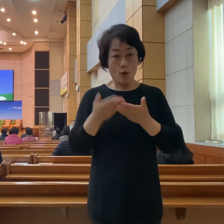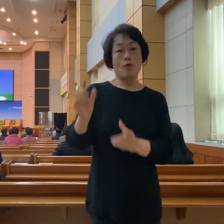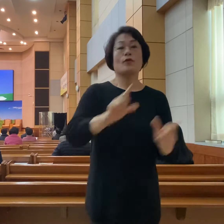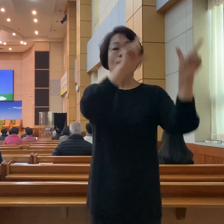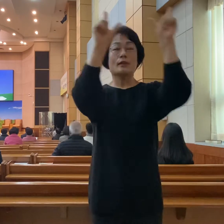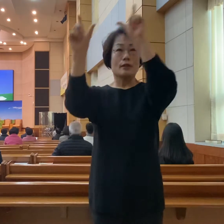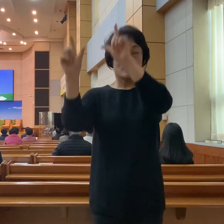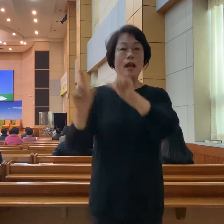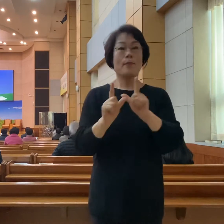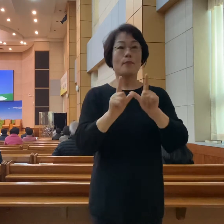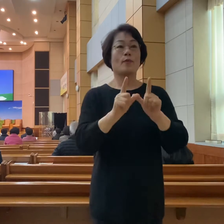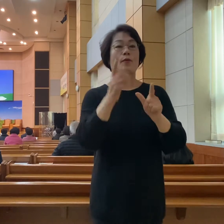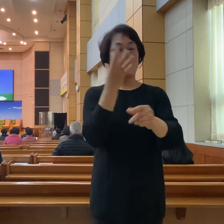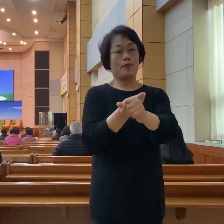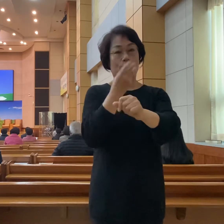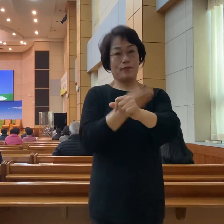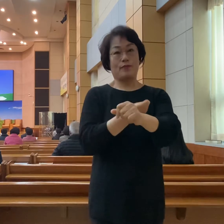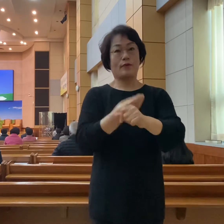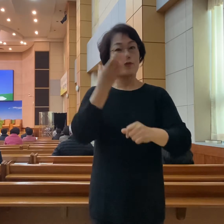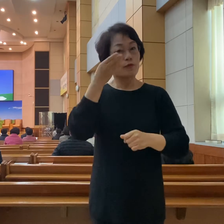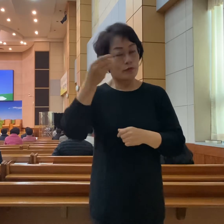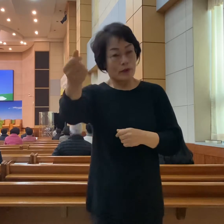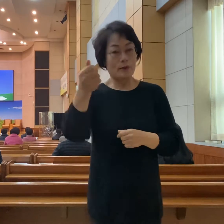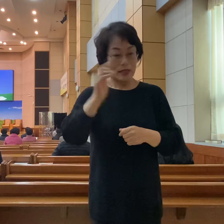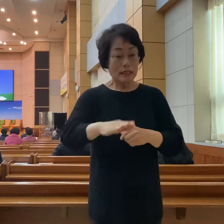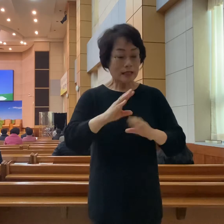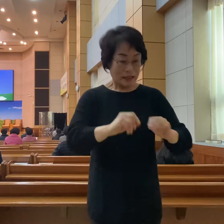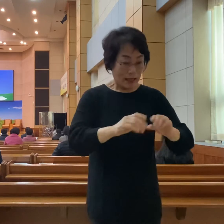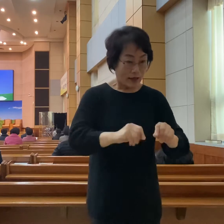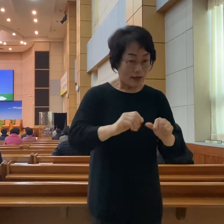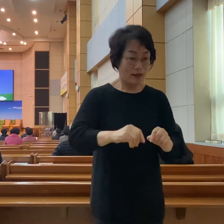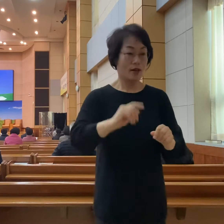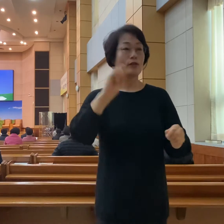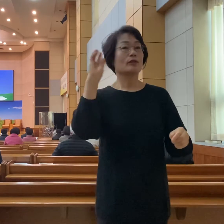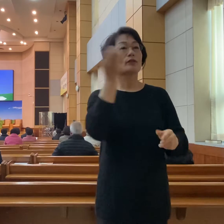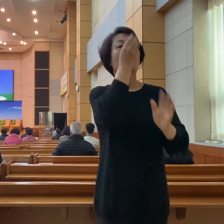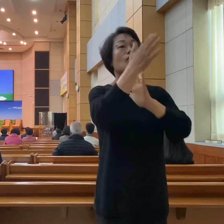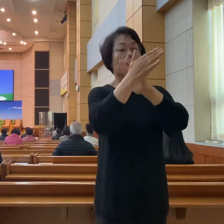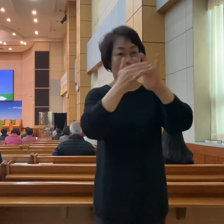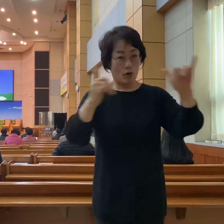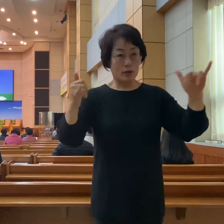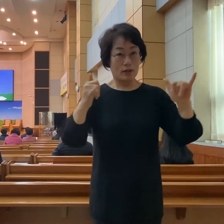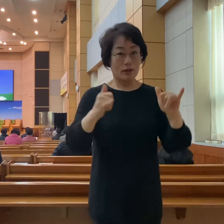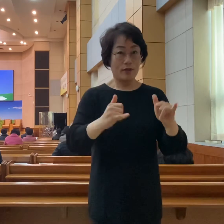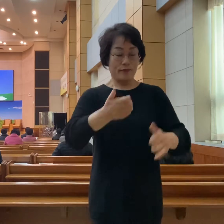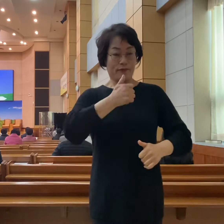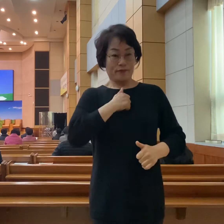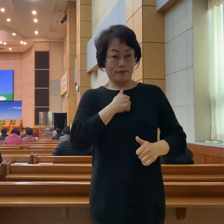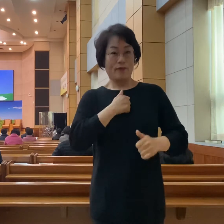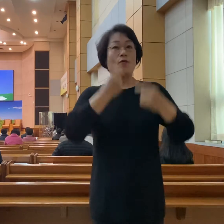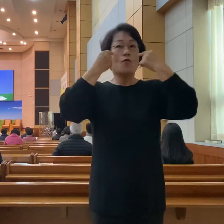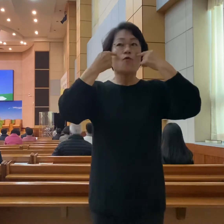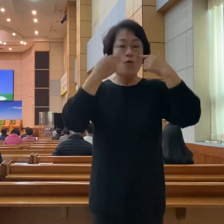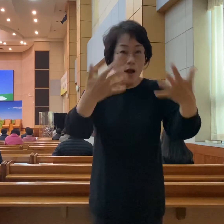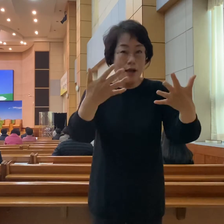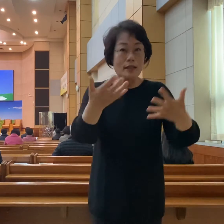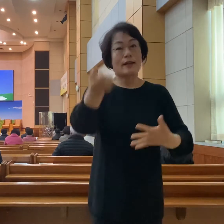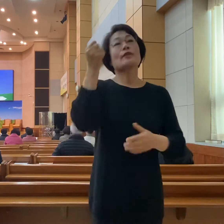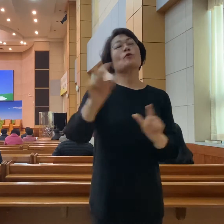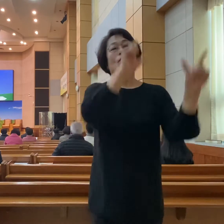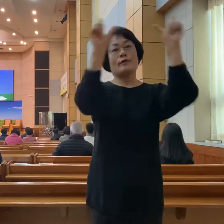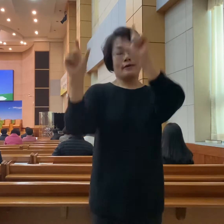삶에 적용하게 되면 이 땅에서 성도로서 정체성을 분명히 하고